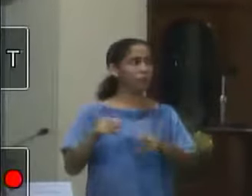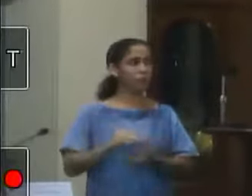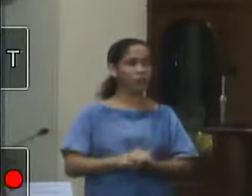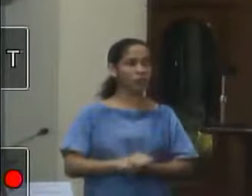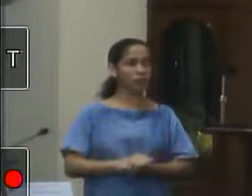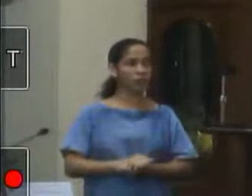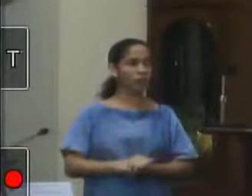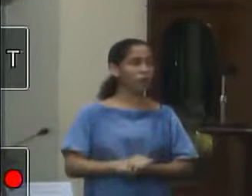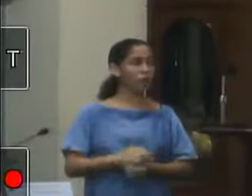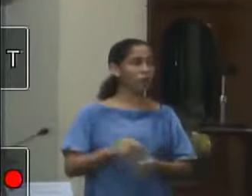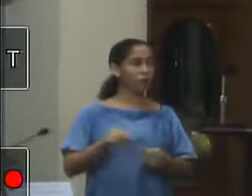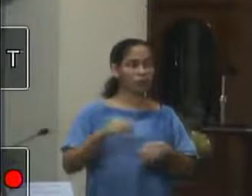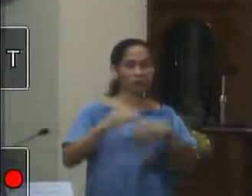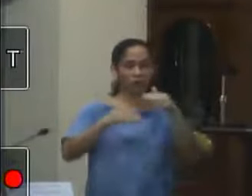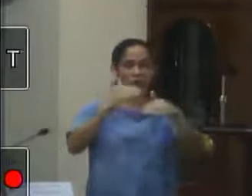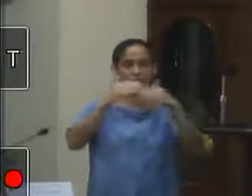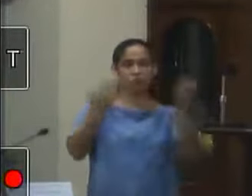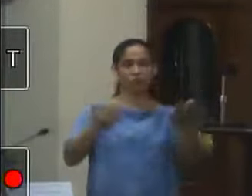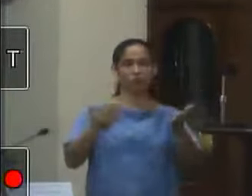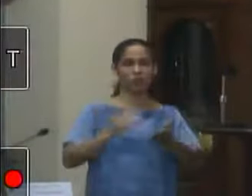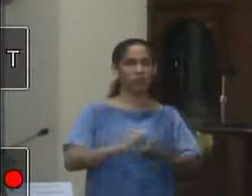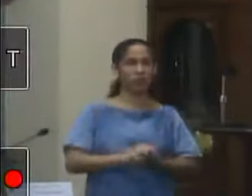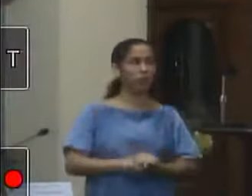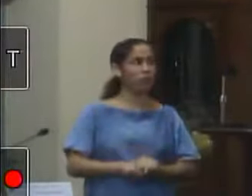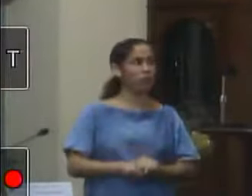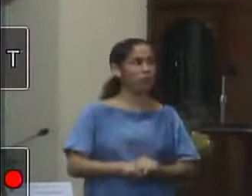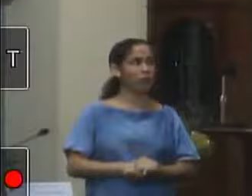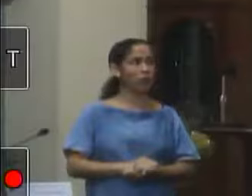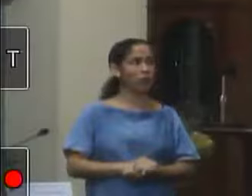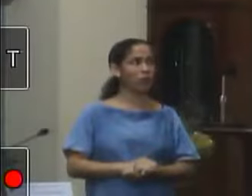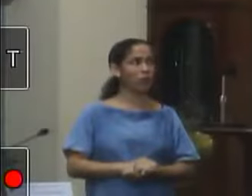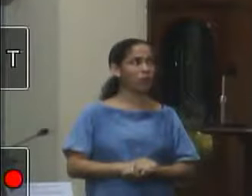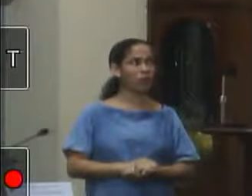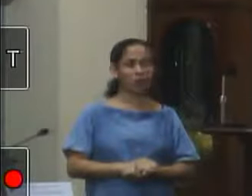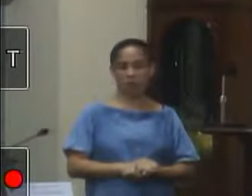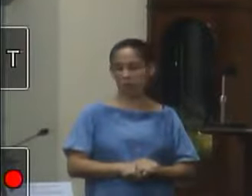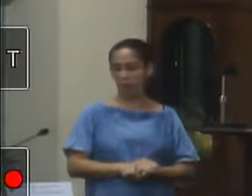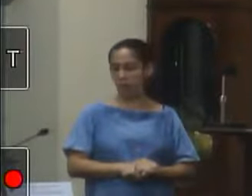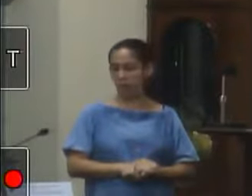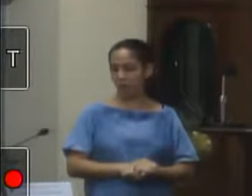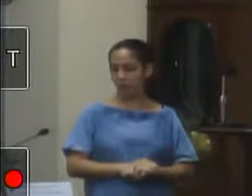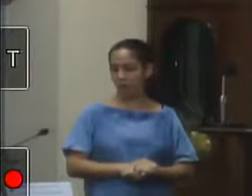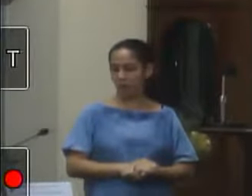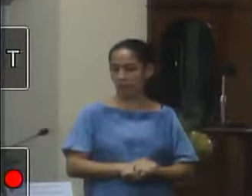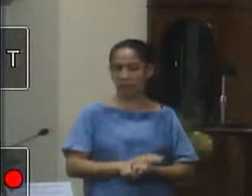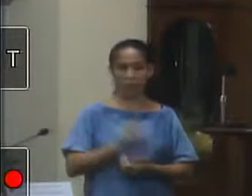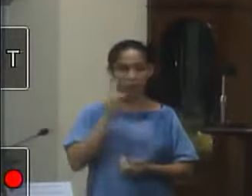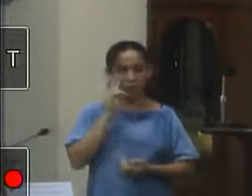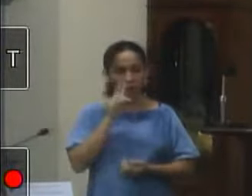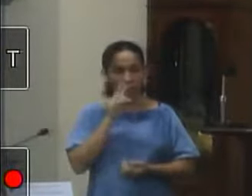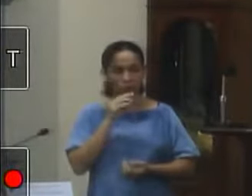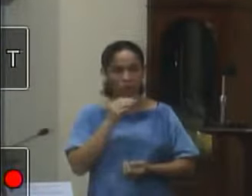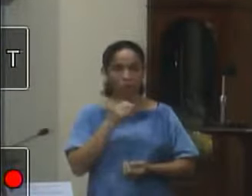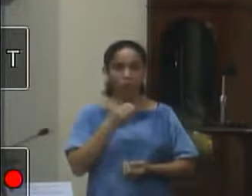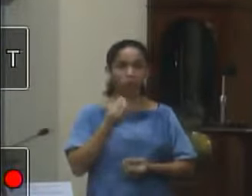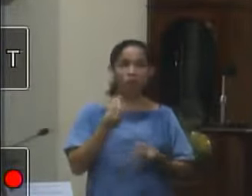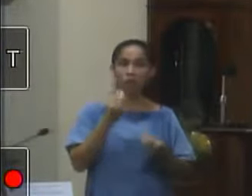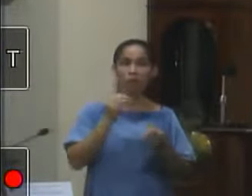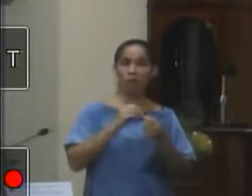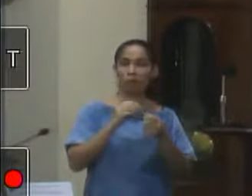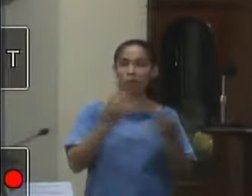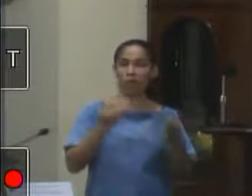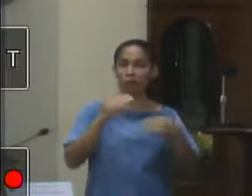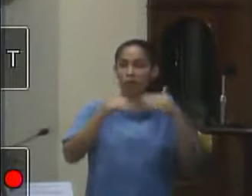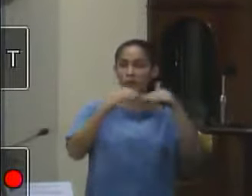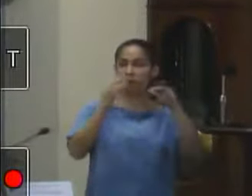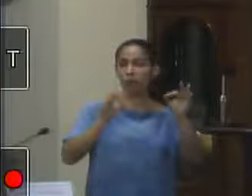idênticos a que tramitam hoje na Câmara, que eu vou ver qual vai ser o desfecho